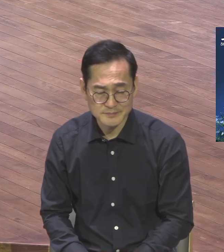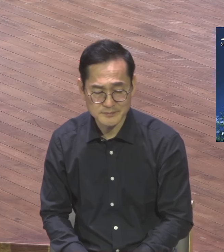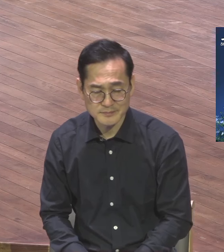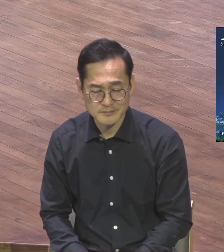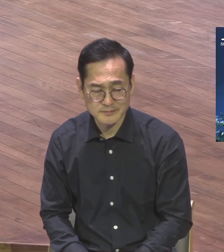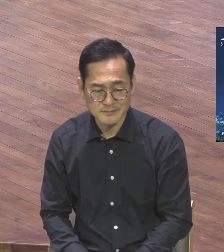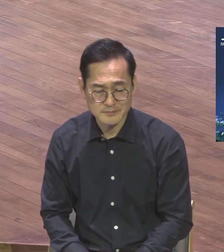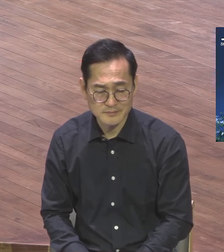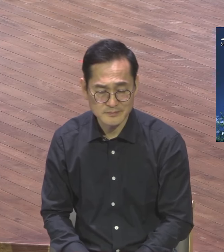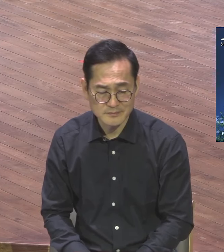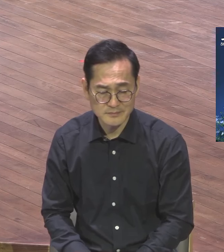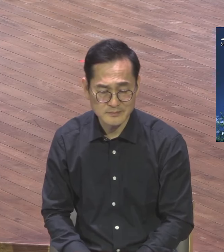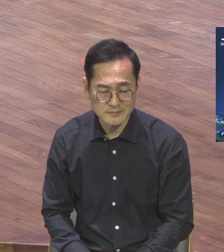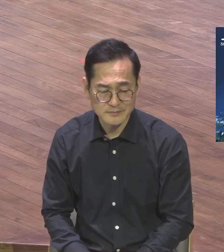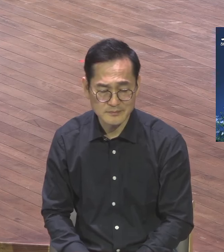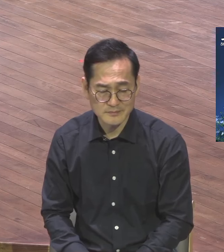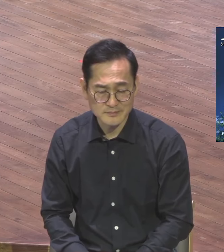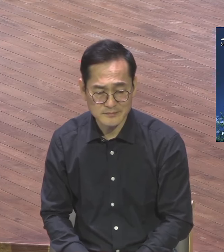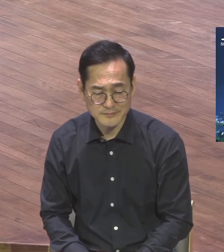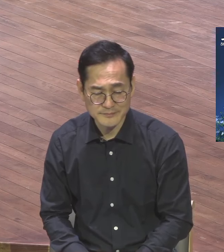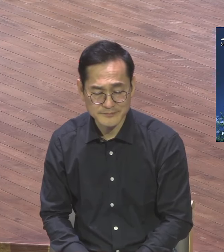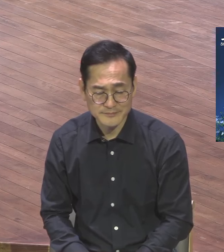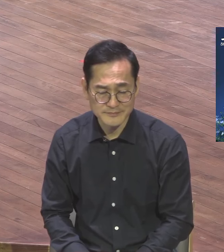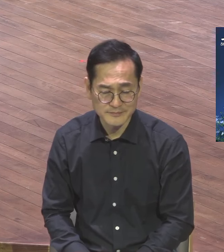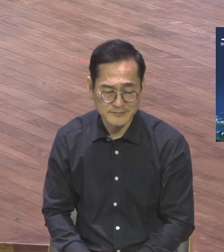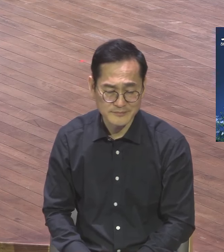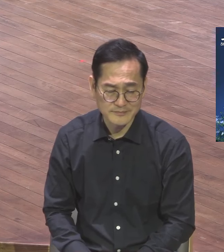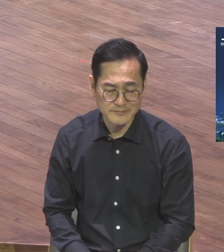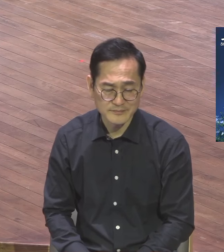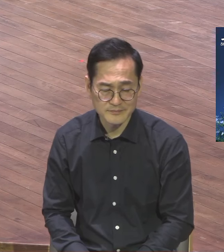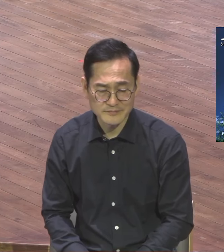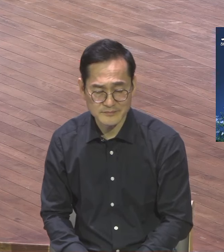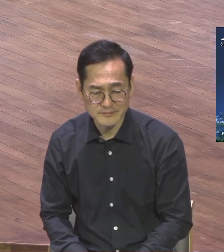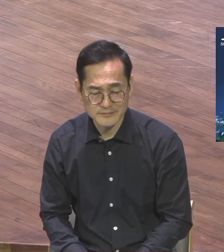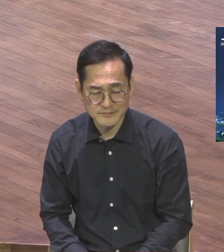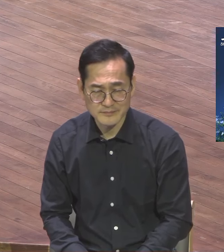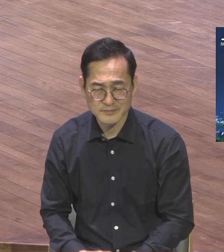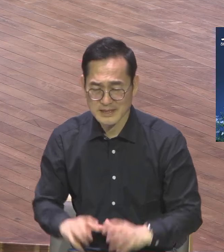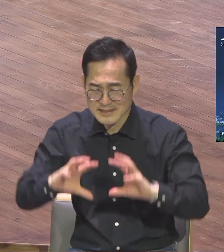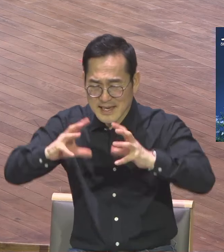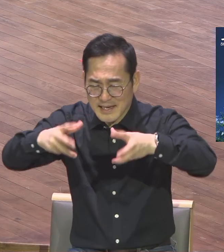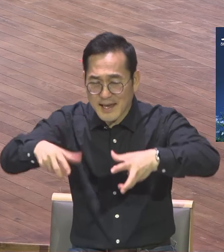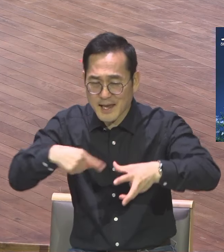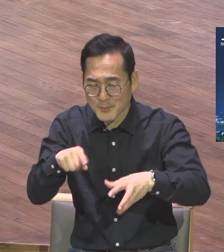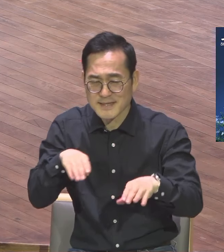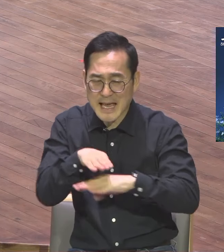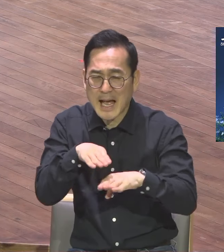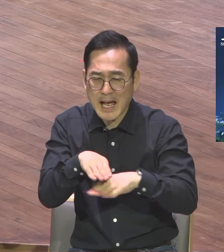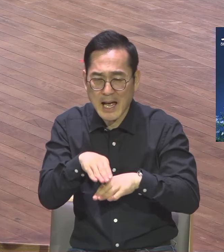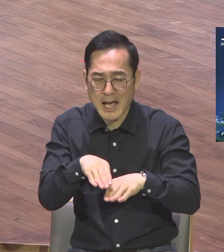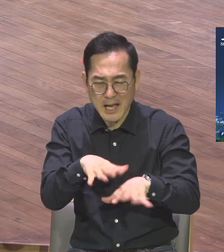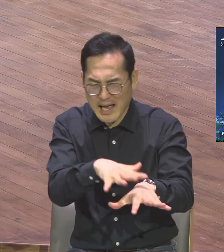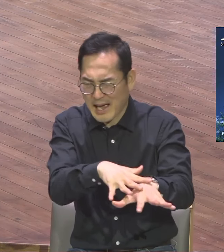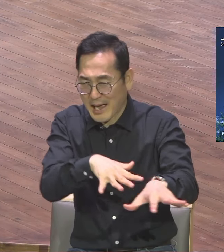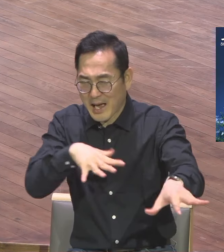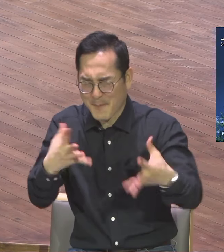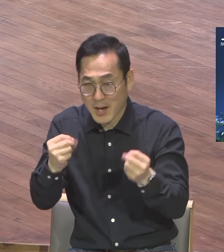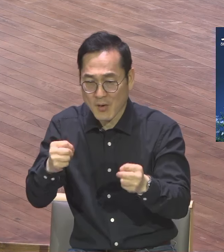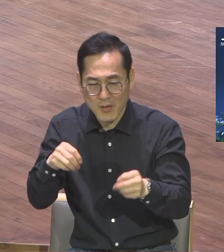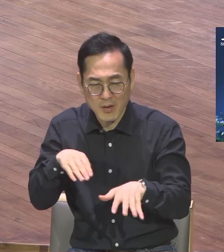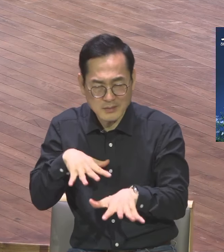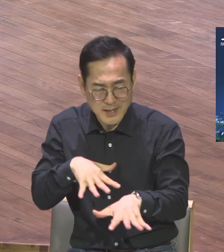조심. 아니, 위성이 지금 지구촌에 수억 대의 차가 있는데 각 차들마다 다 가르쳐